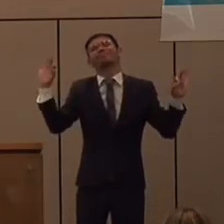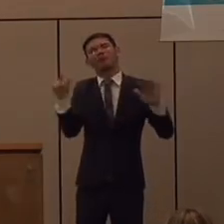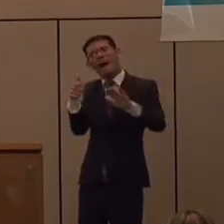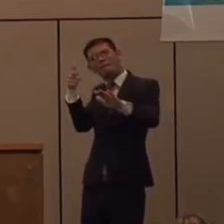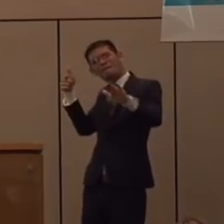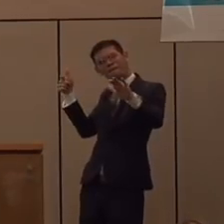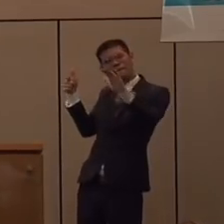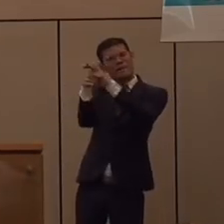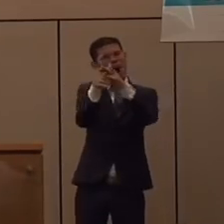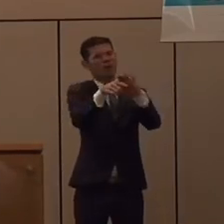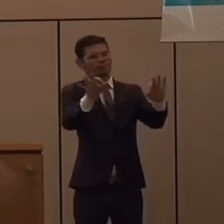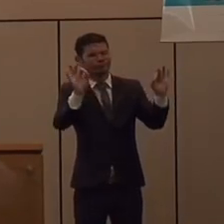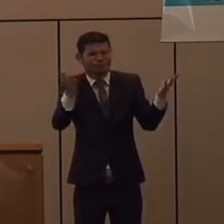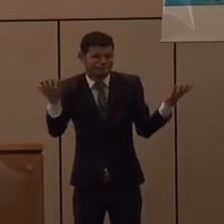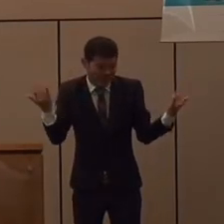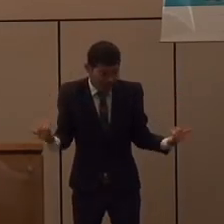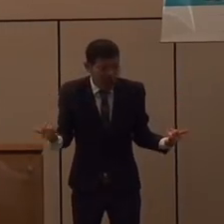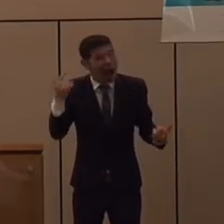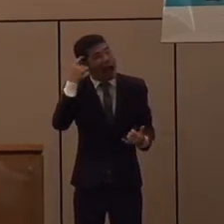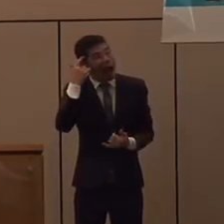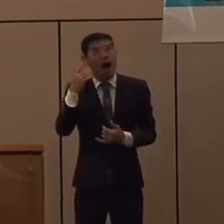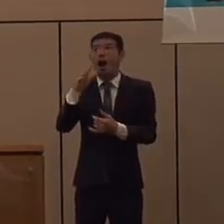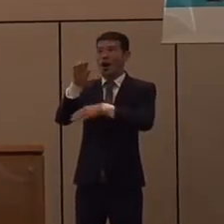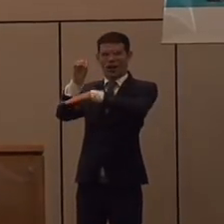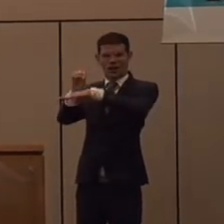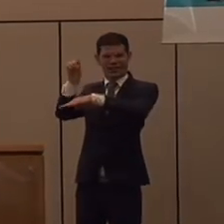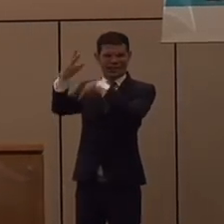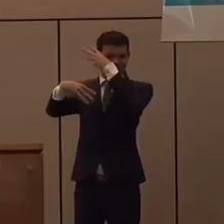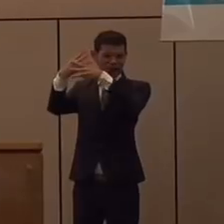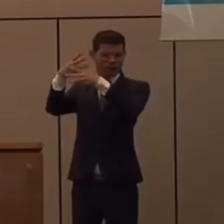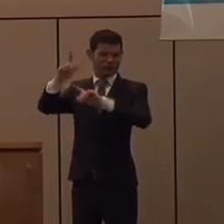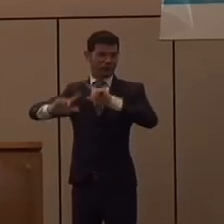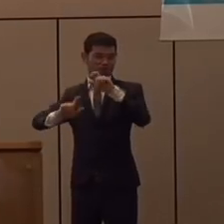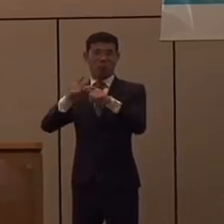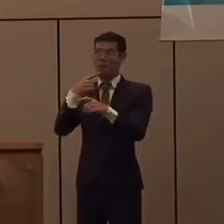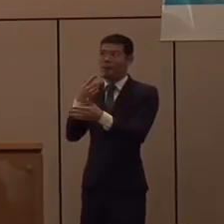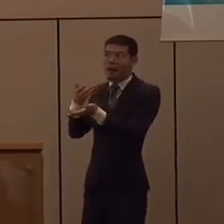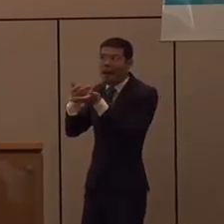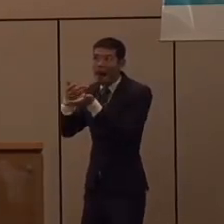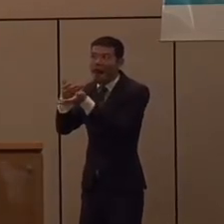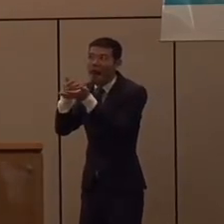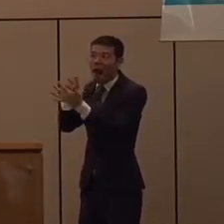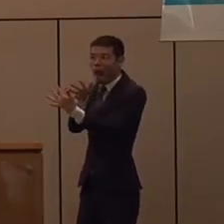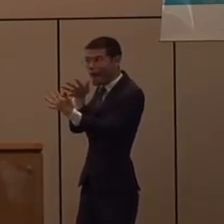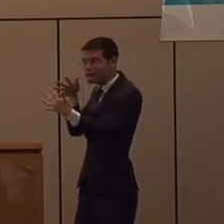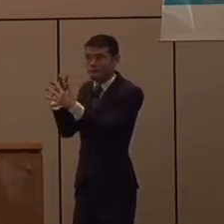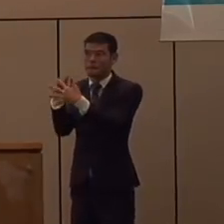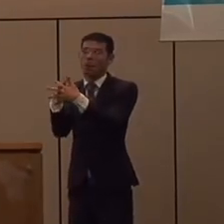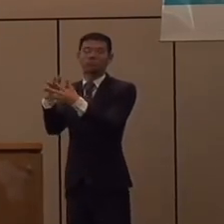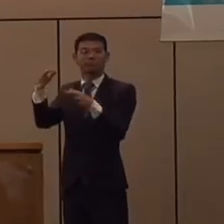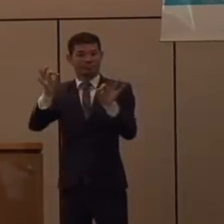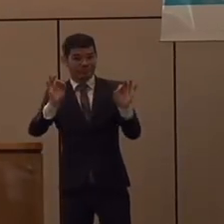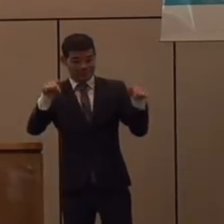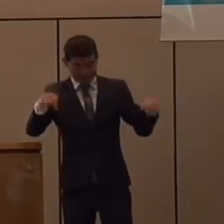pues nos hemos ganado unos espacios en la organización mundial de turismo como el hecho de haber sido uno de los países protagonistas en este año